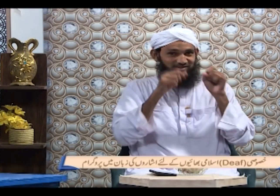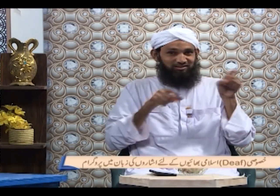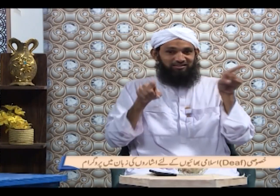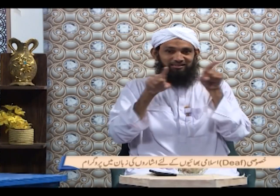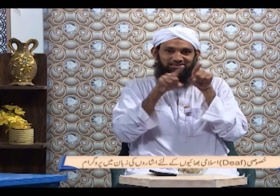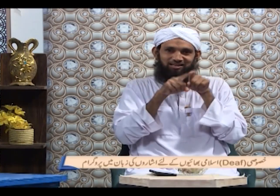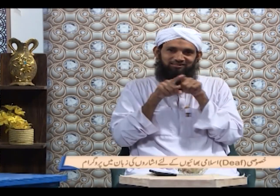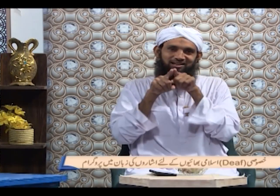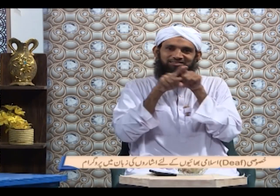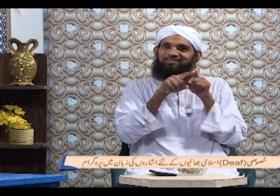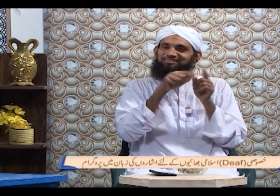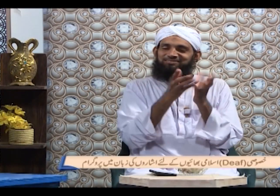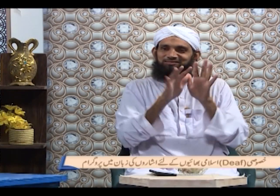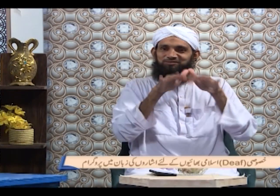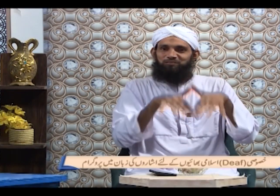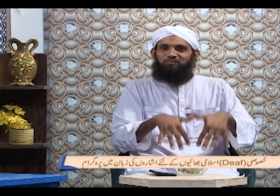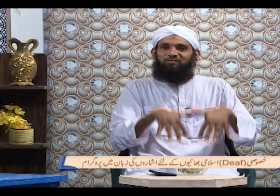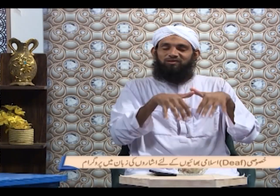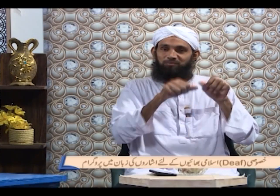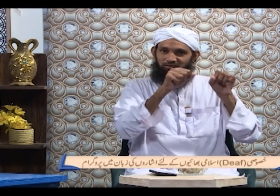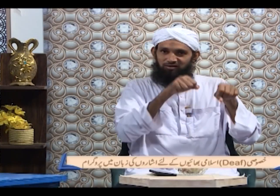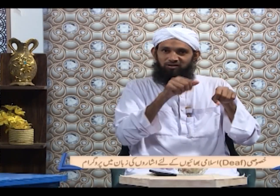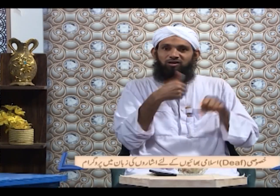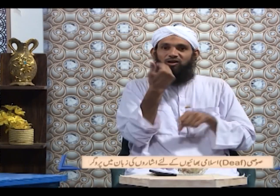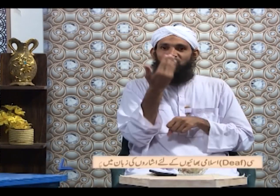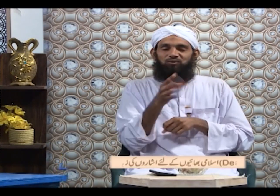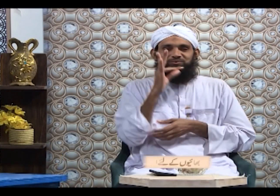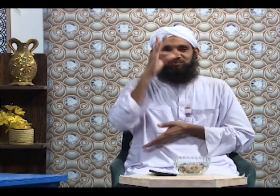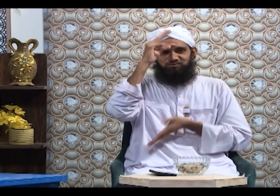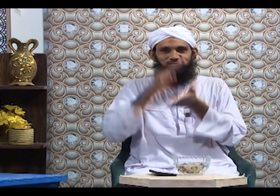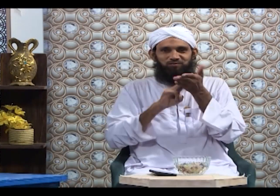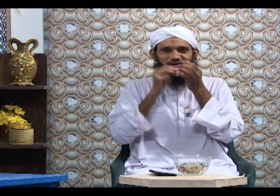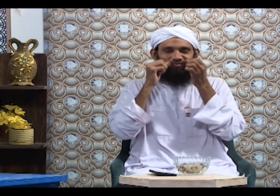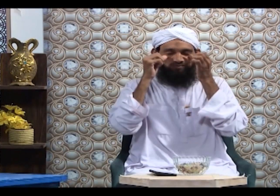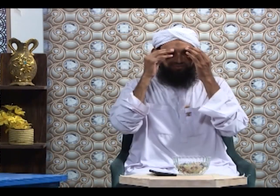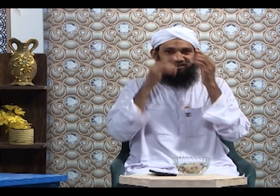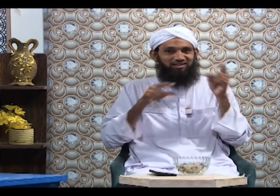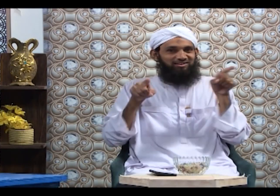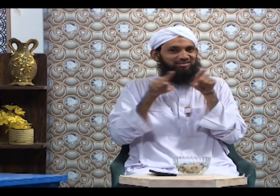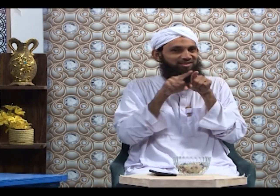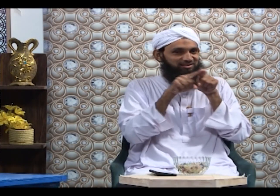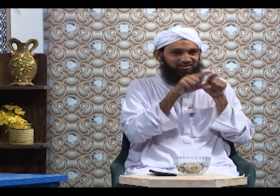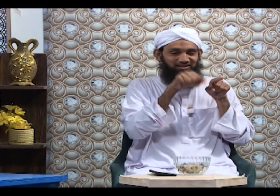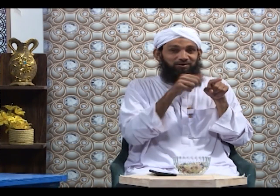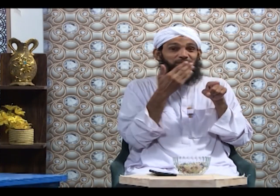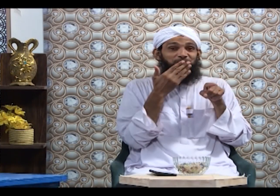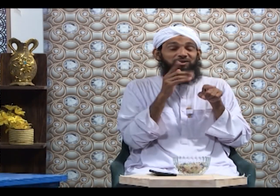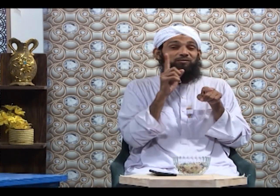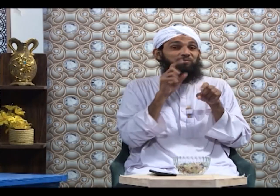صلی اللہ علیہ وآلہ وصحبہ وسلم کی ہمراہی نصیب ہونے کا ذریعہ درود شریف کی کثرت ہے۔ اس حدیث